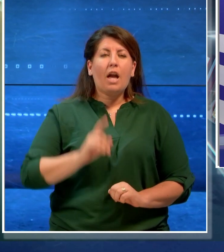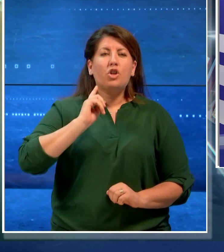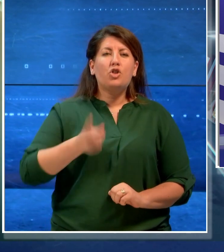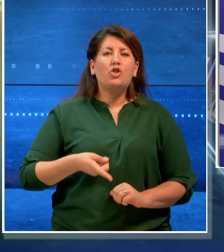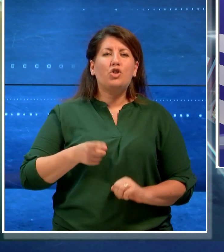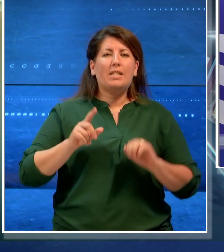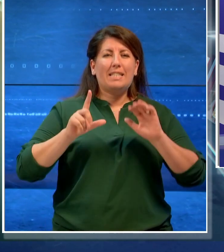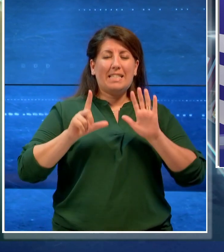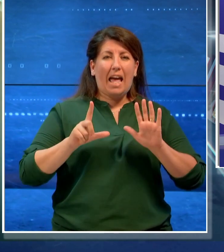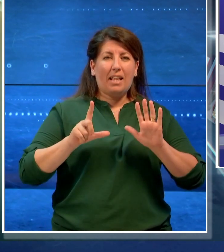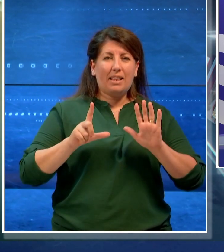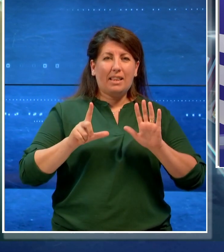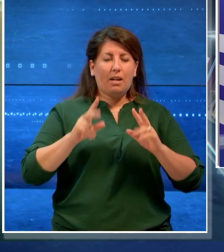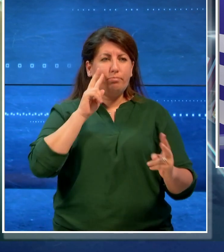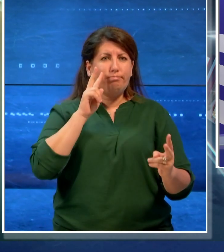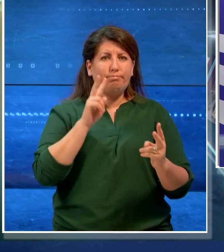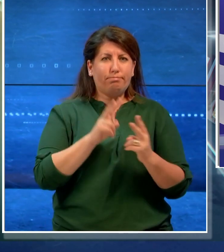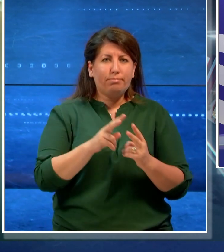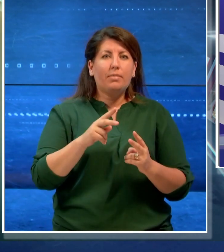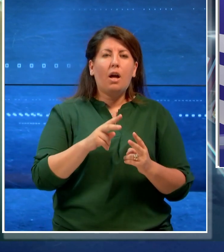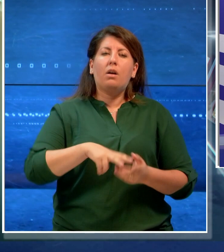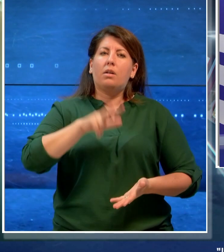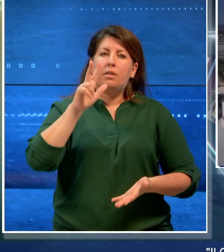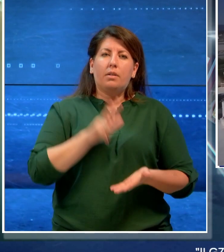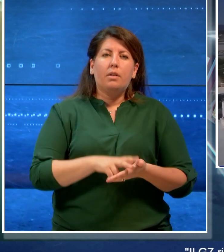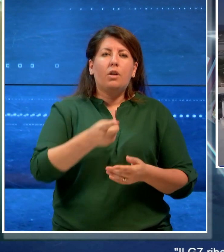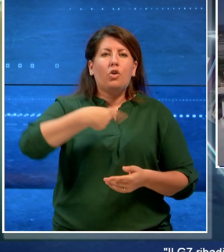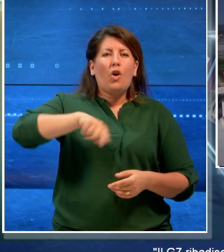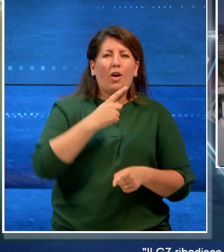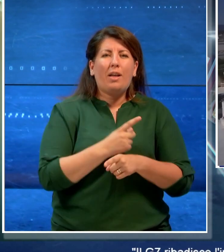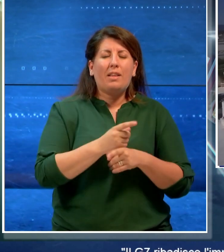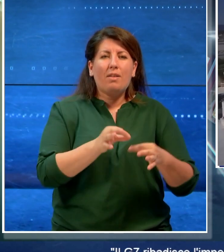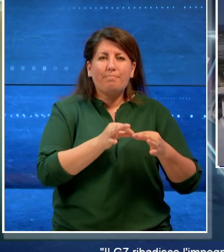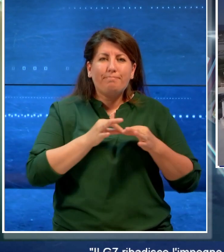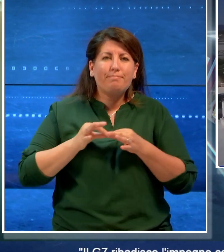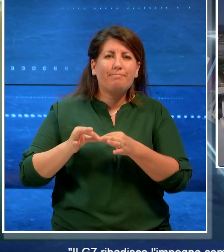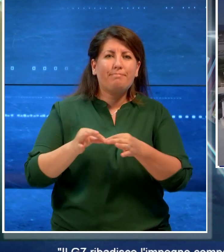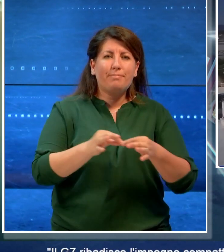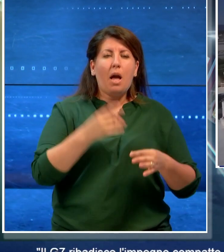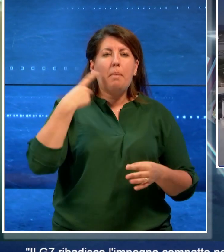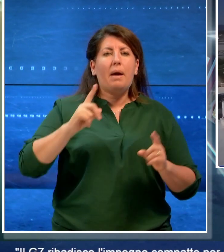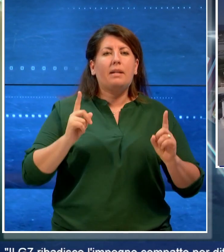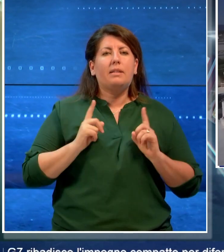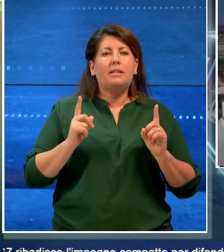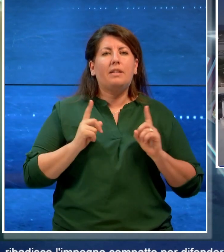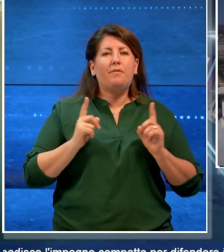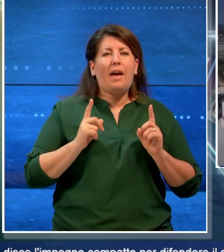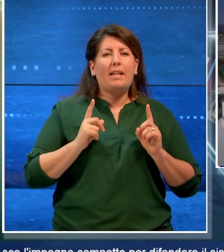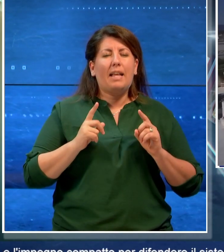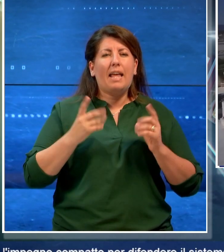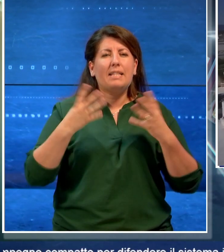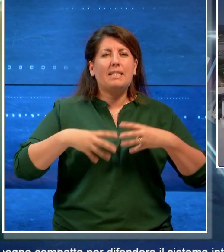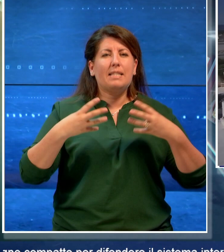il vertice ribadisce l'impegno compatto per difendere il sistema internazionale di regole basato sul